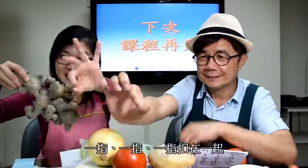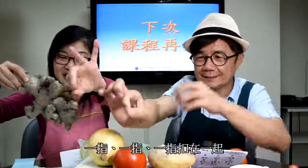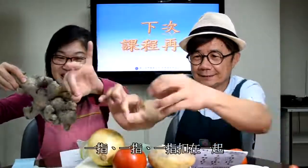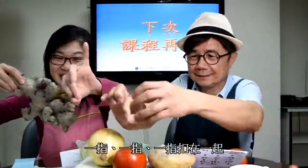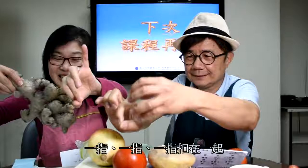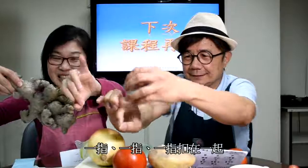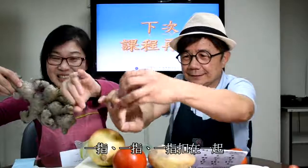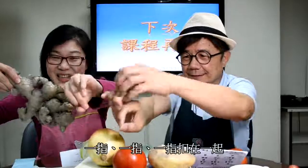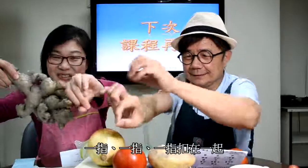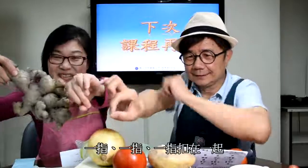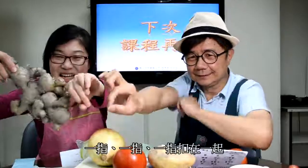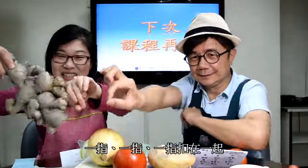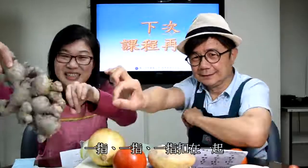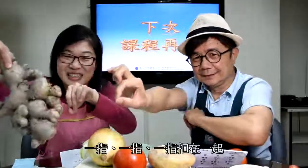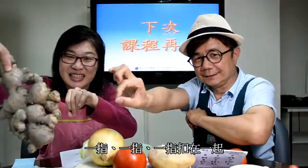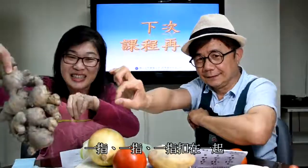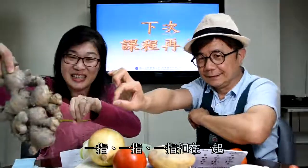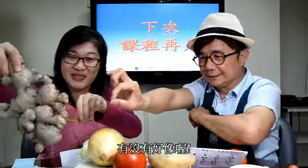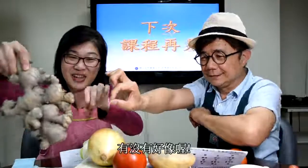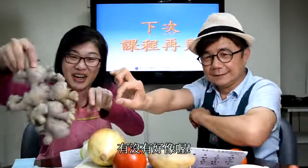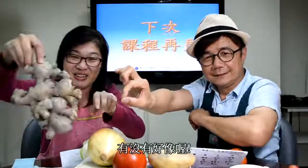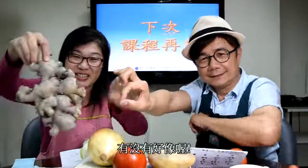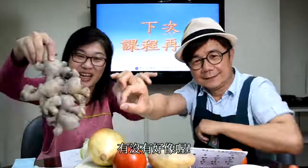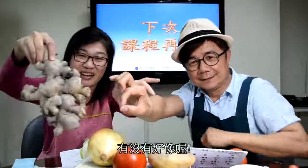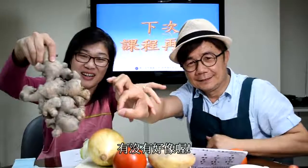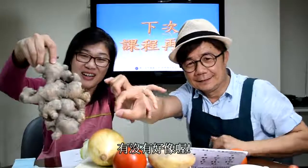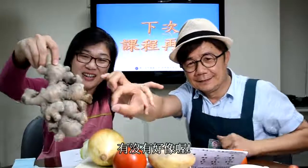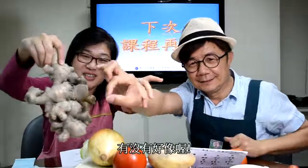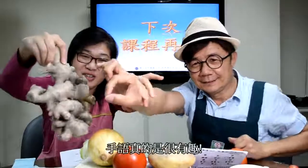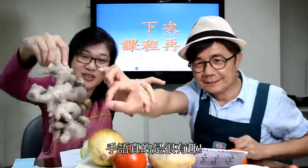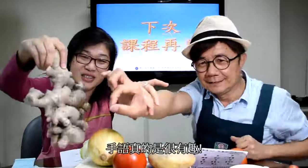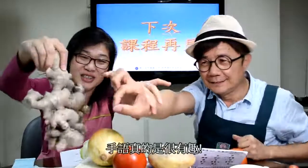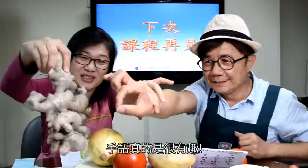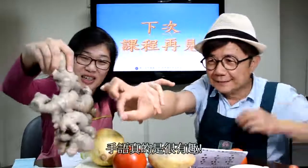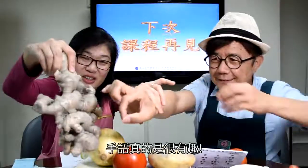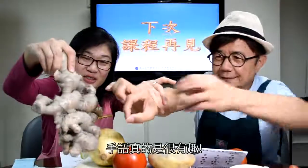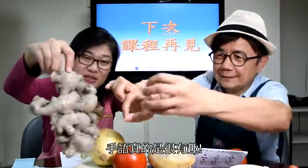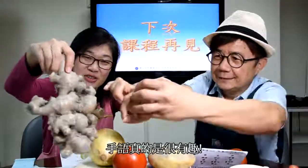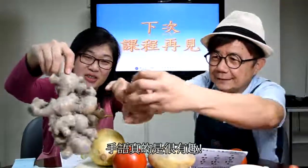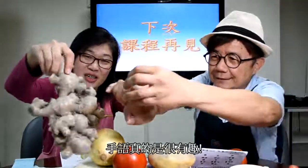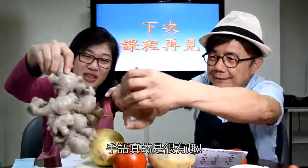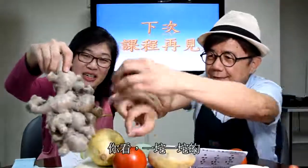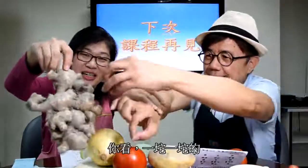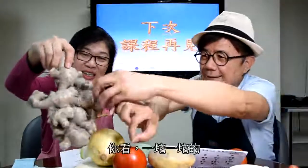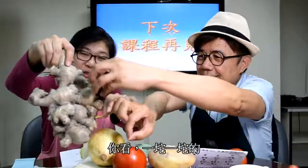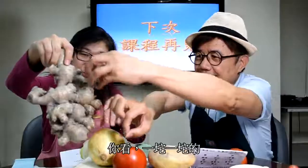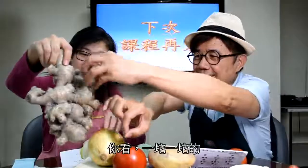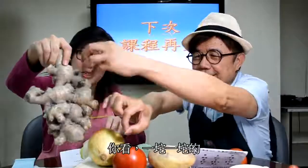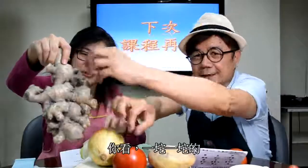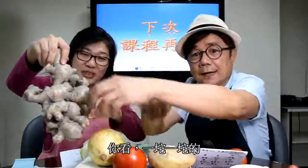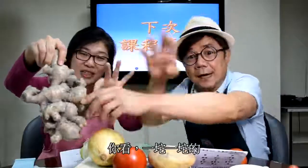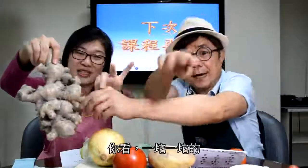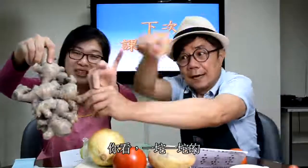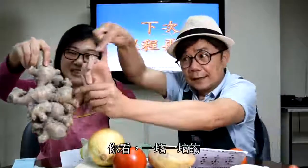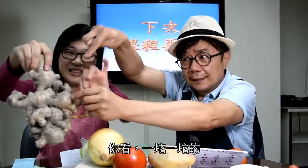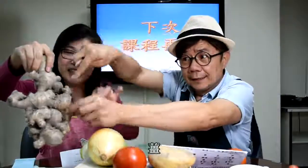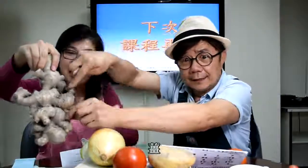直一直扣在一起，有没有？好像哦，手语真的是很有趣。你看一坨一坨的